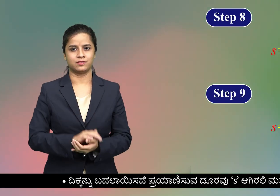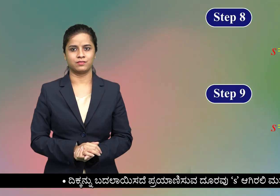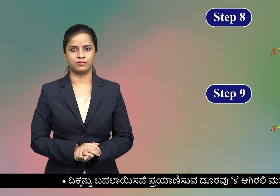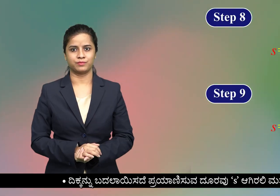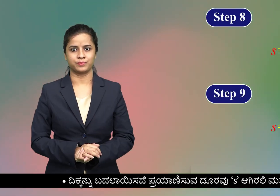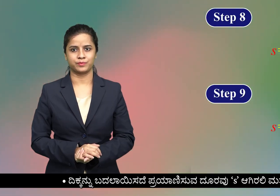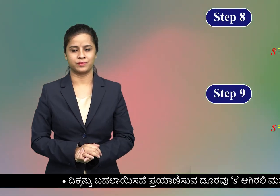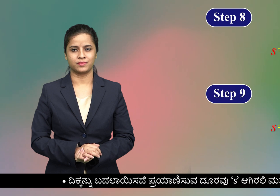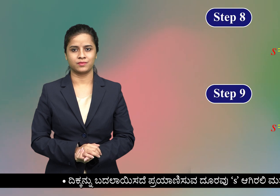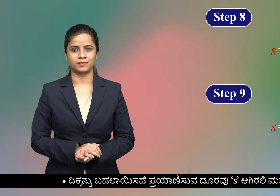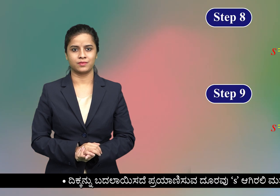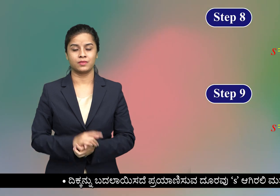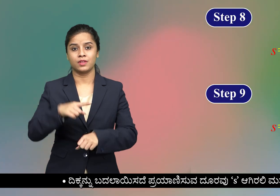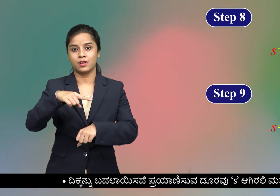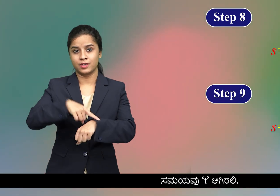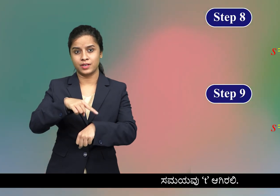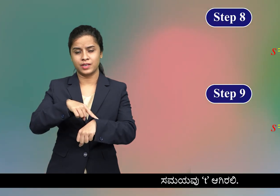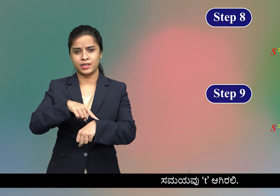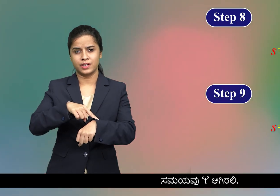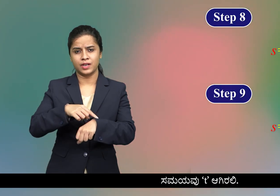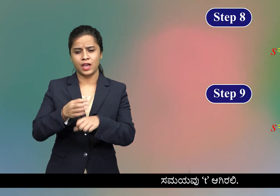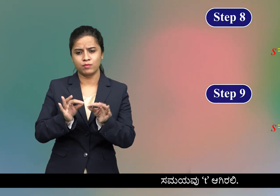ಅದು ತೆಗೆದುಕೊಂಡ ಸಮಯವು t ಆಗಿರಲಿ.